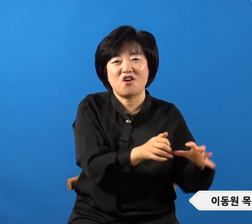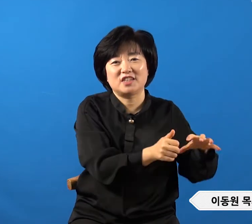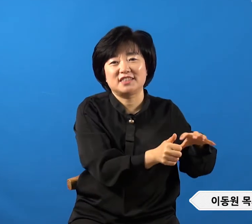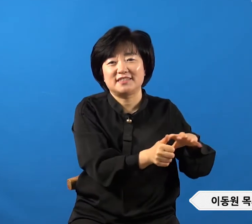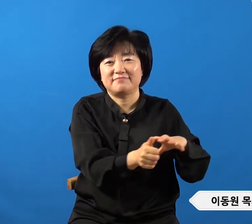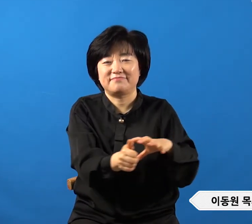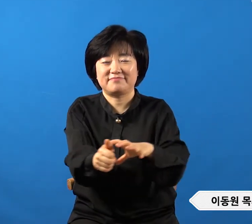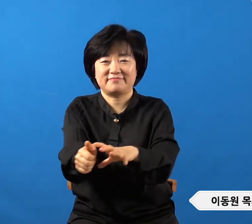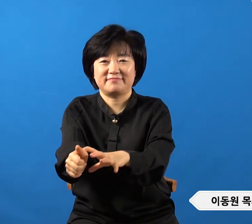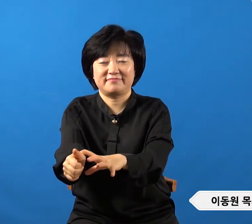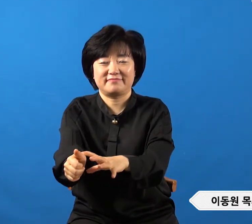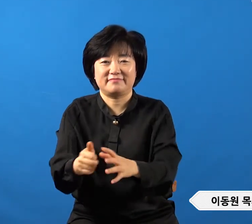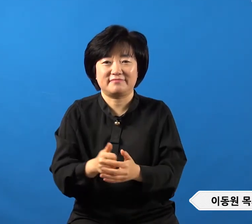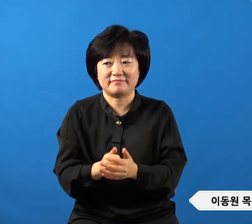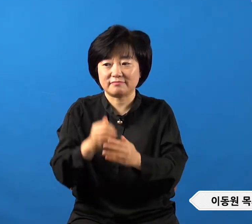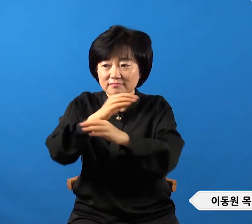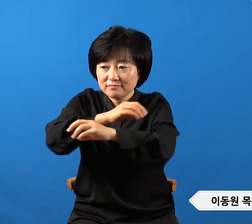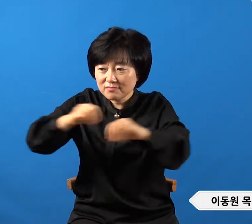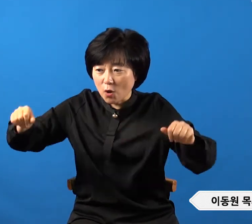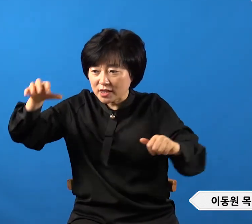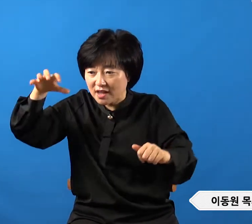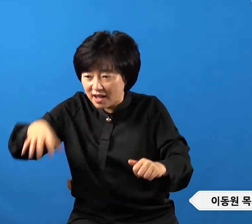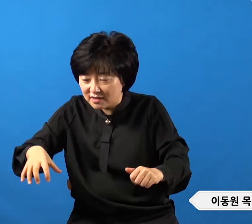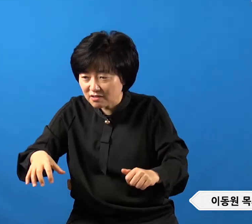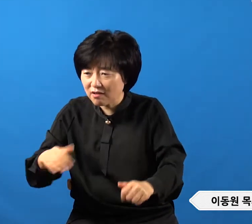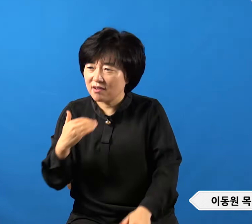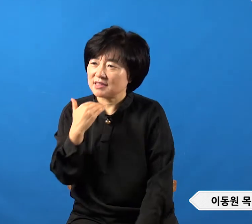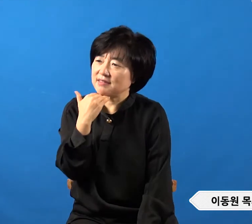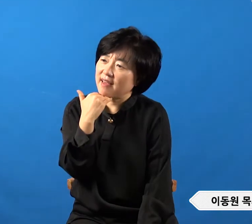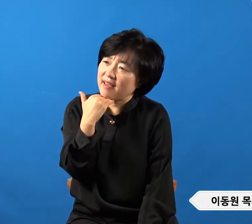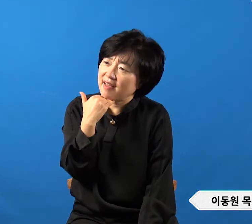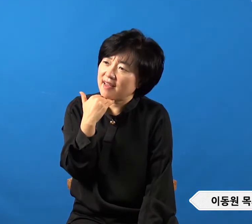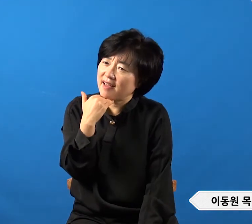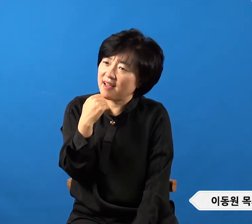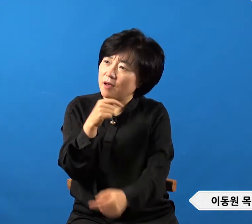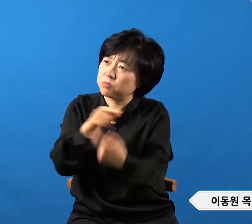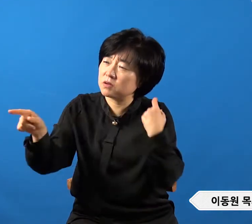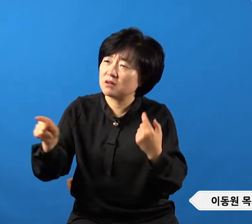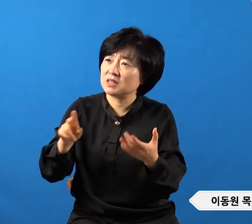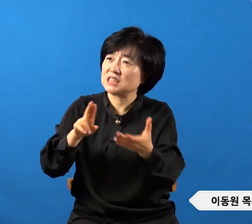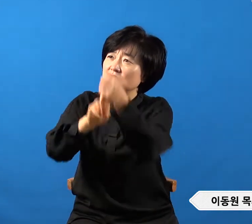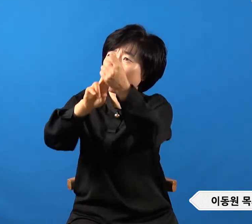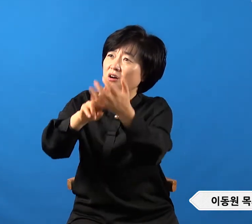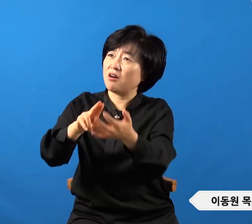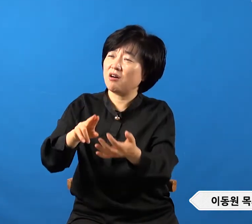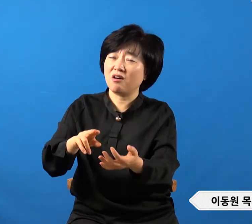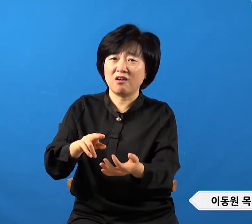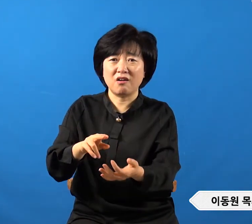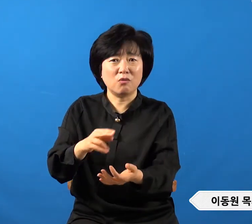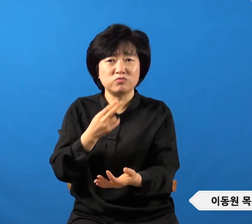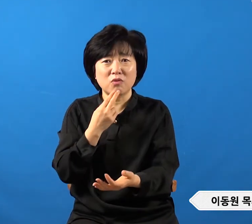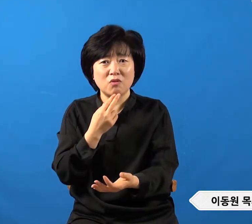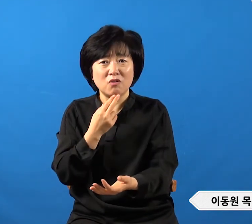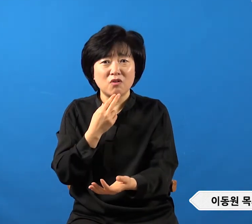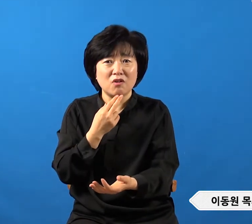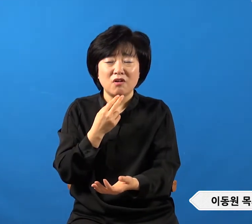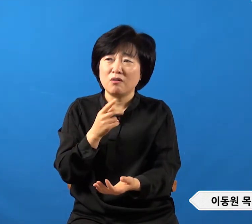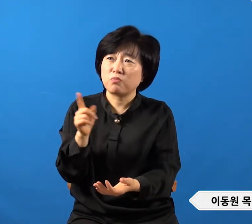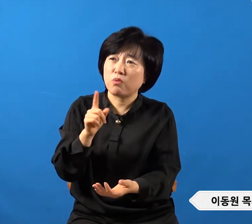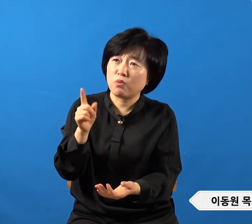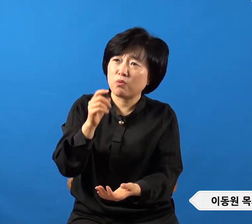해버렸어요. 그런데 광야에 나와서 그들이 기대한 것처럼 뭐 계속 기적이 일어나고 계속 좋은 일만 생기는